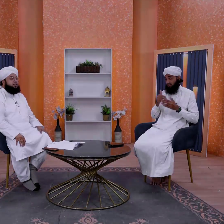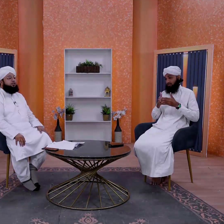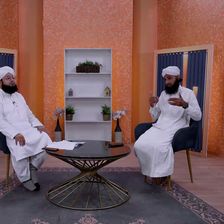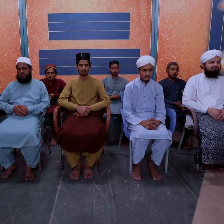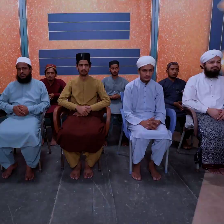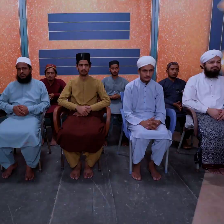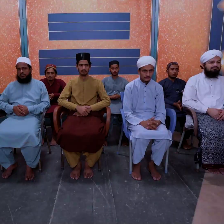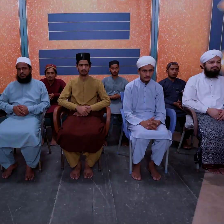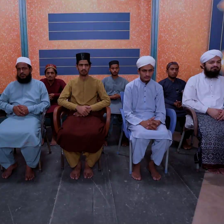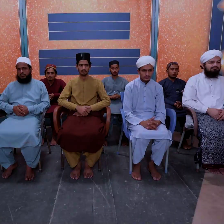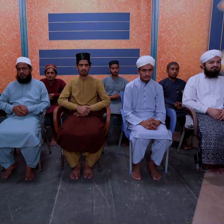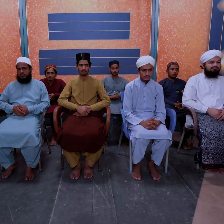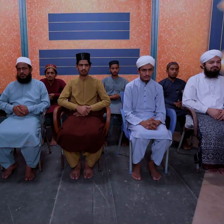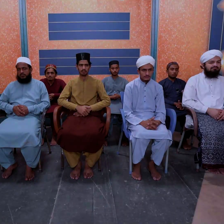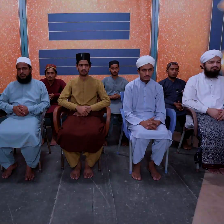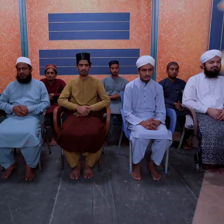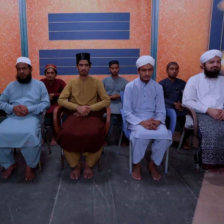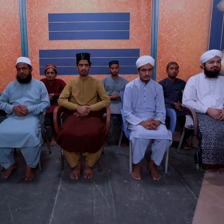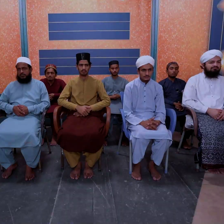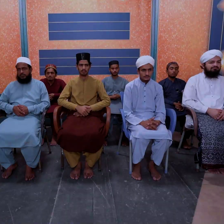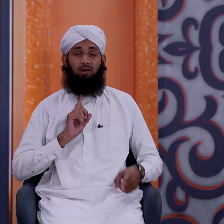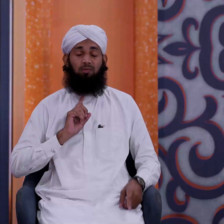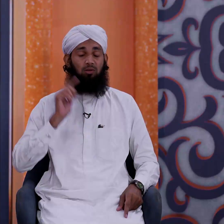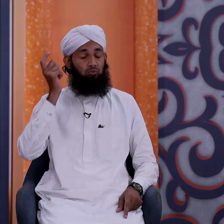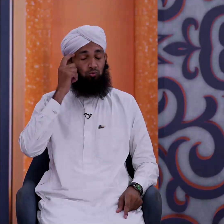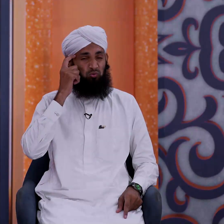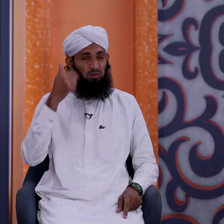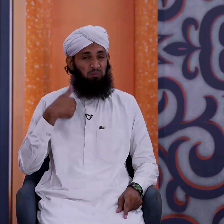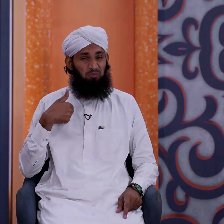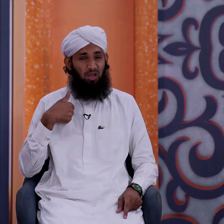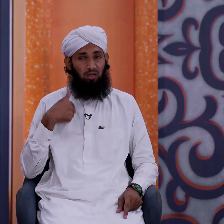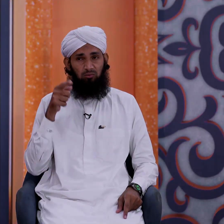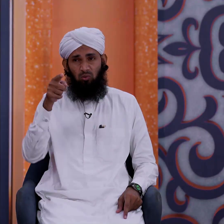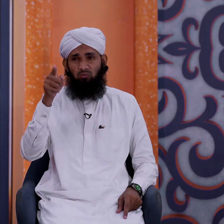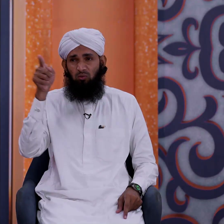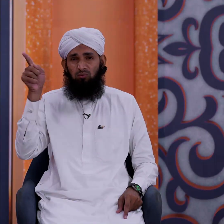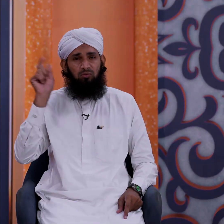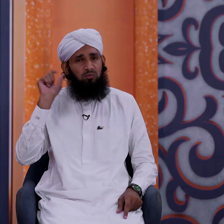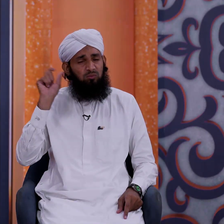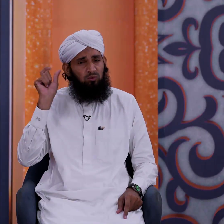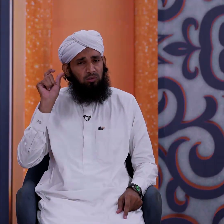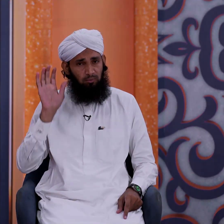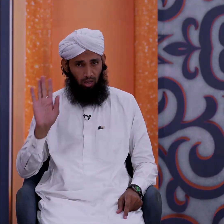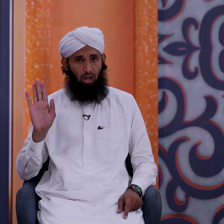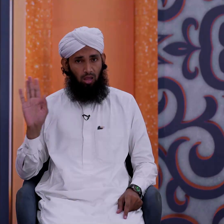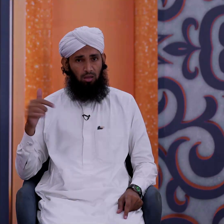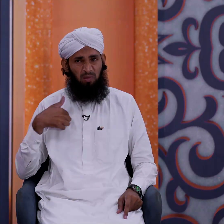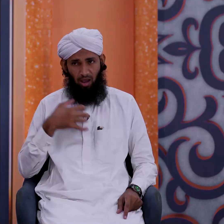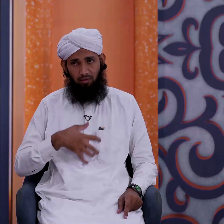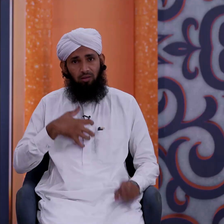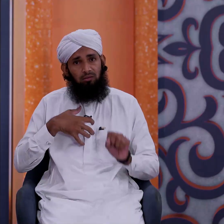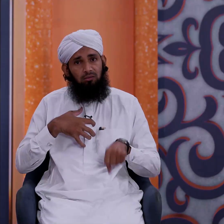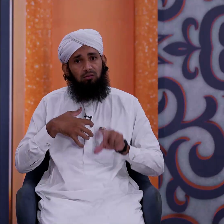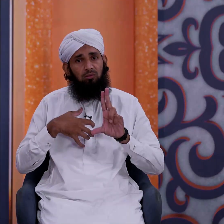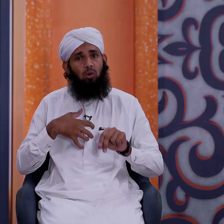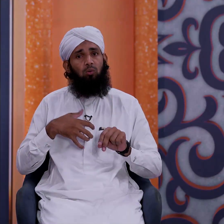کا علاج۔ سب سے پہلے اپنا محاسبہ کریں، کیا مجھے کسی مسلمان مومن سے، اللہ نہ کرے، اس سے مجھے حسد تو